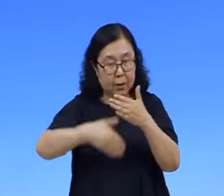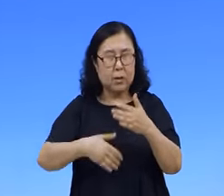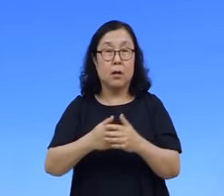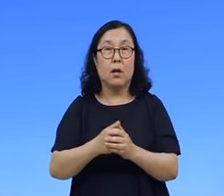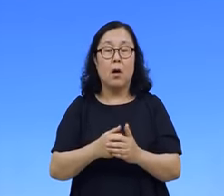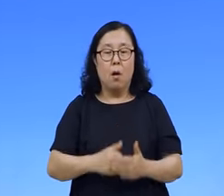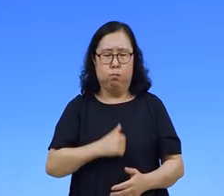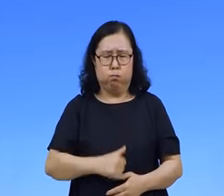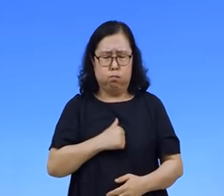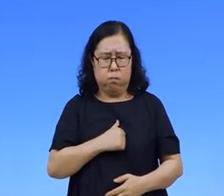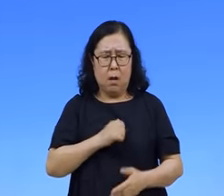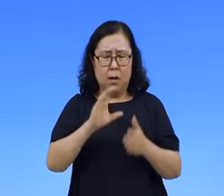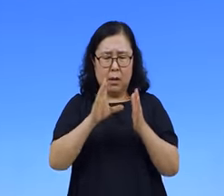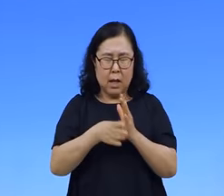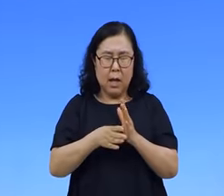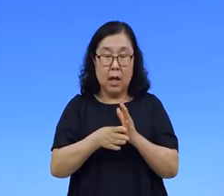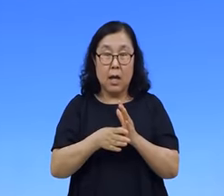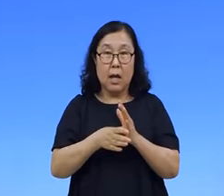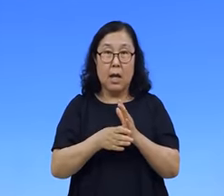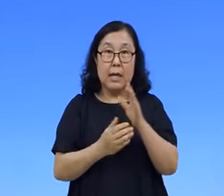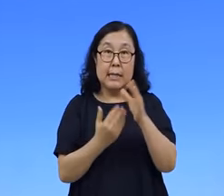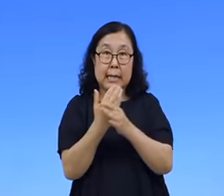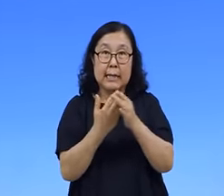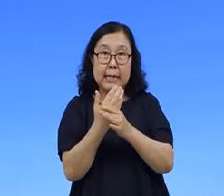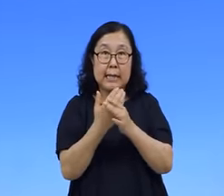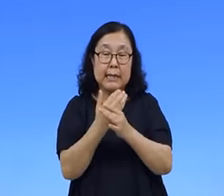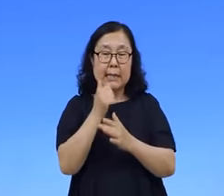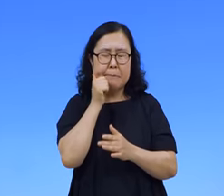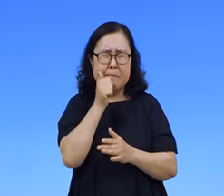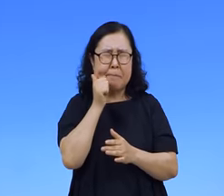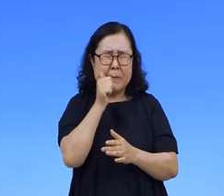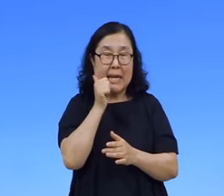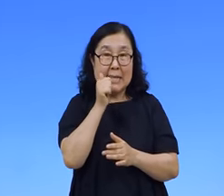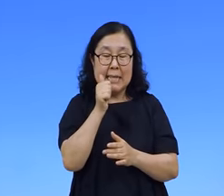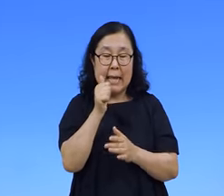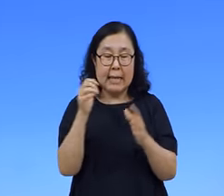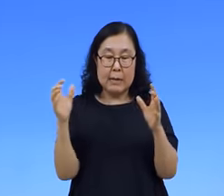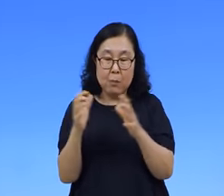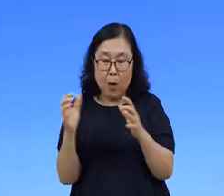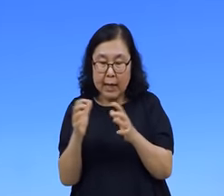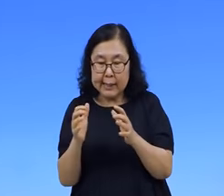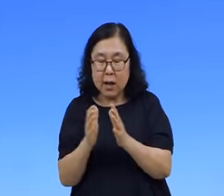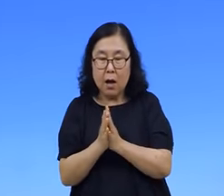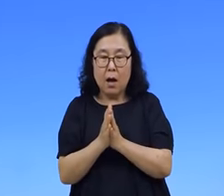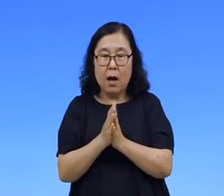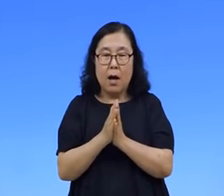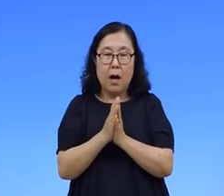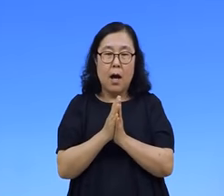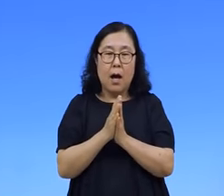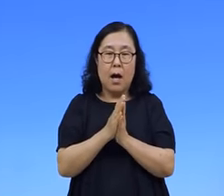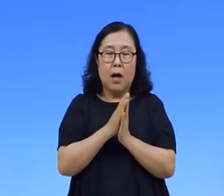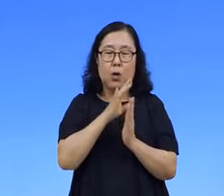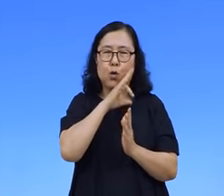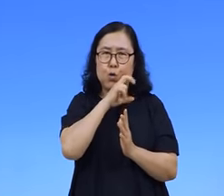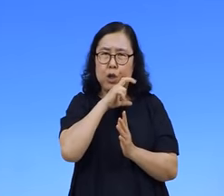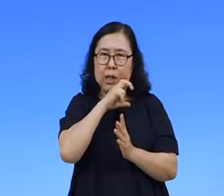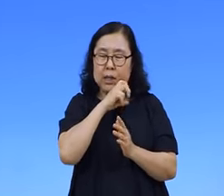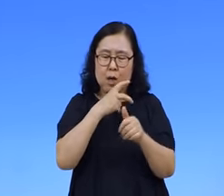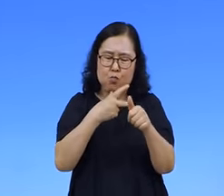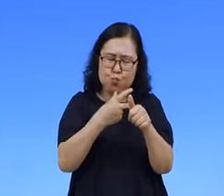사람이 화를 낼 때 생기는 이 짙은 갈색, 이 침전물을 모아가지고 흰 쥐에게